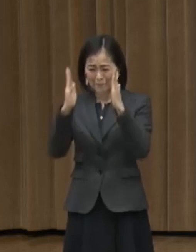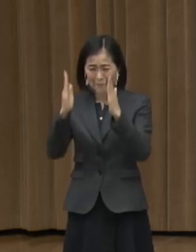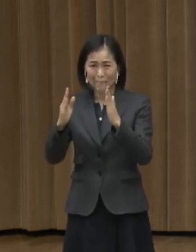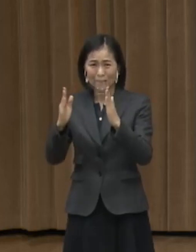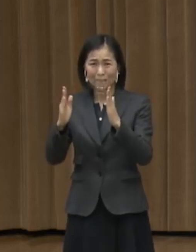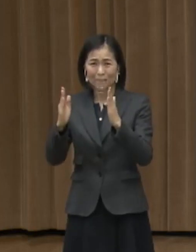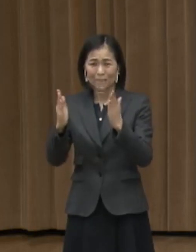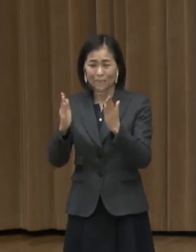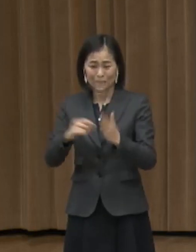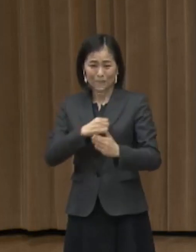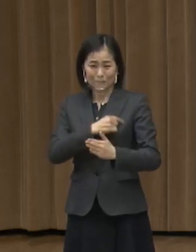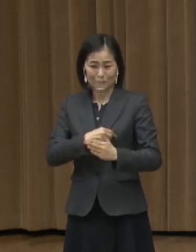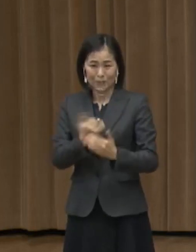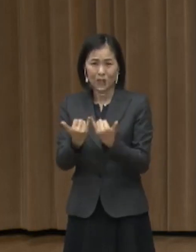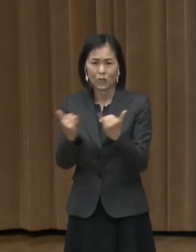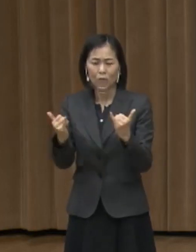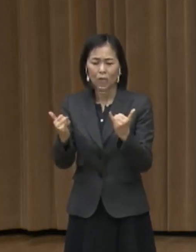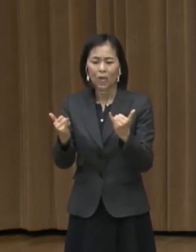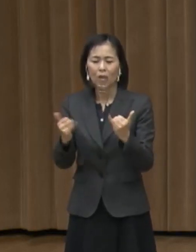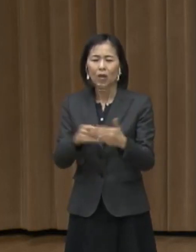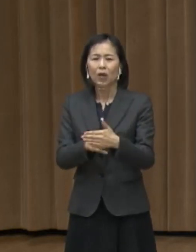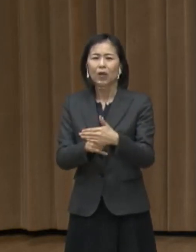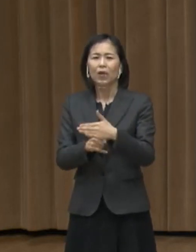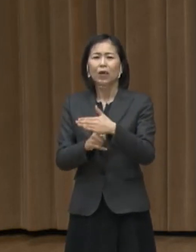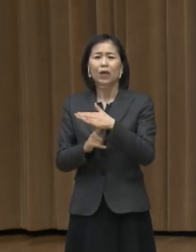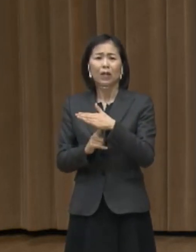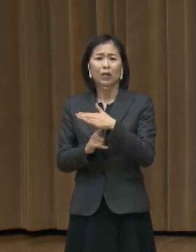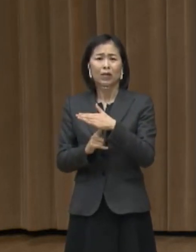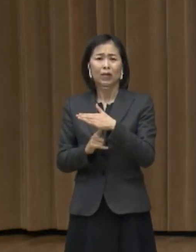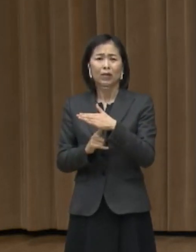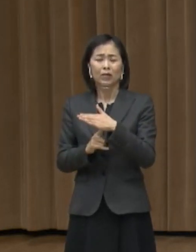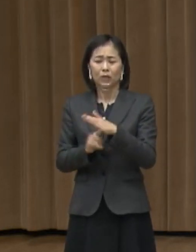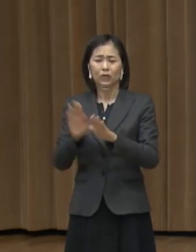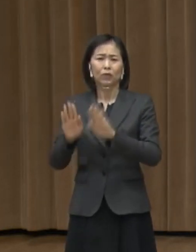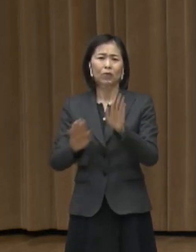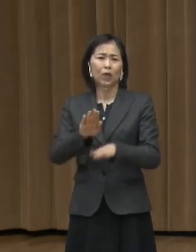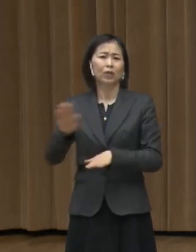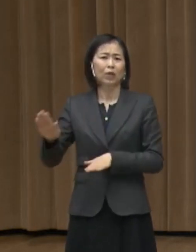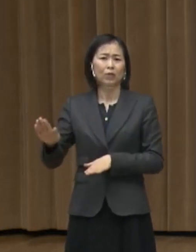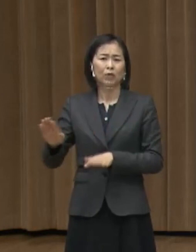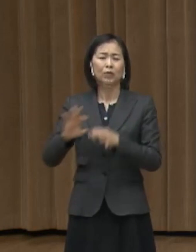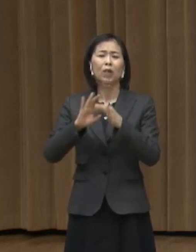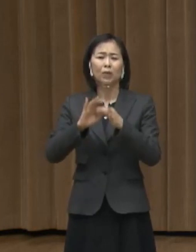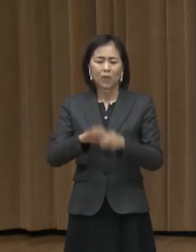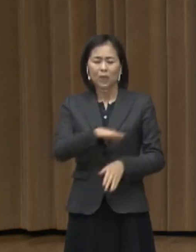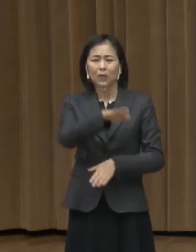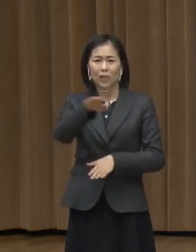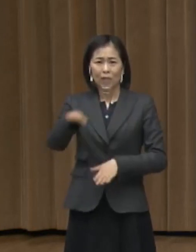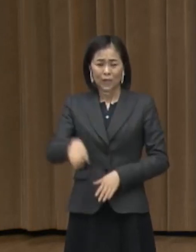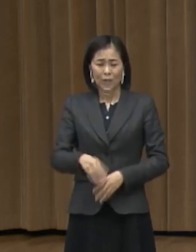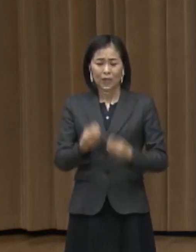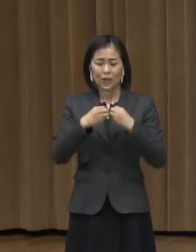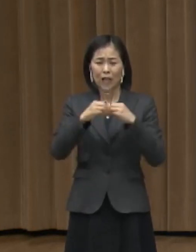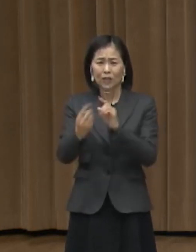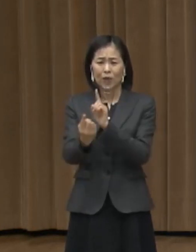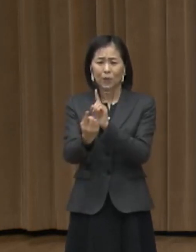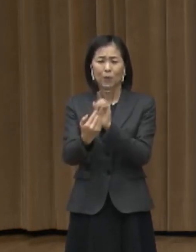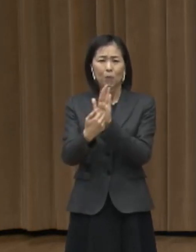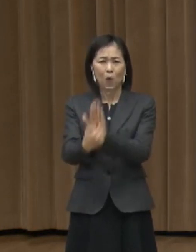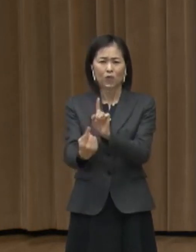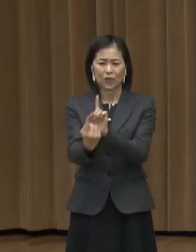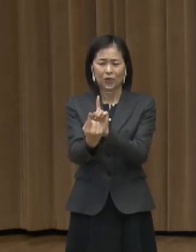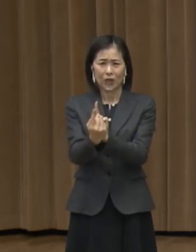ども、そういった方が残念な思いをされないよう、ぜひですね、感染防止対策に取り組んで積極的